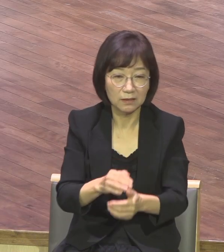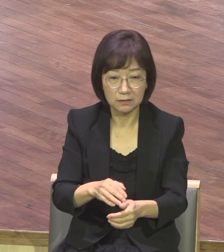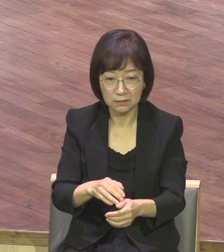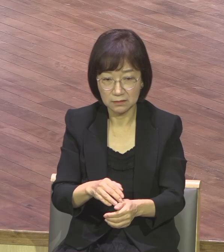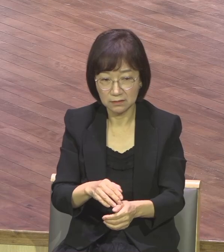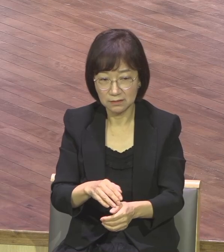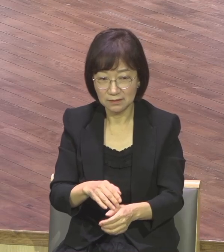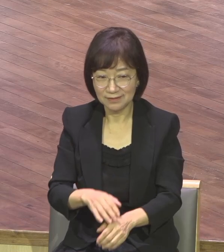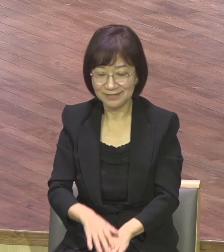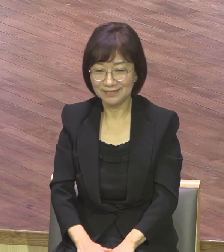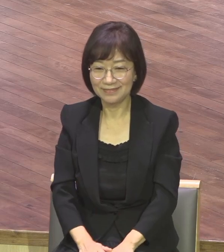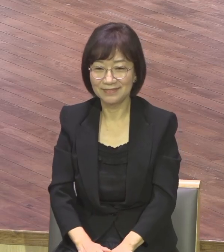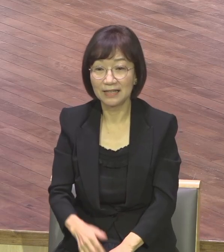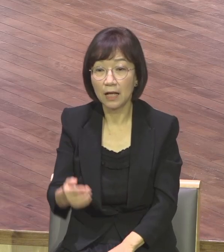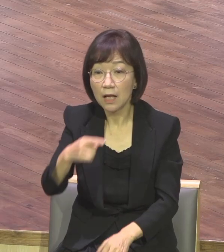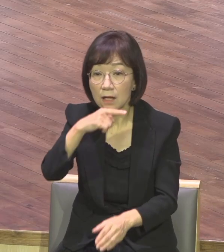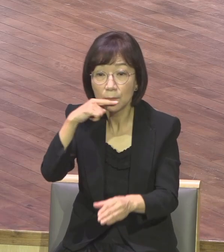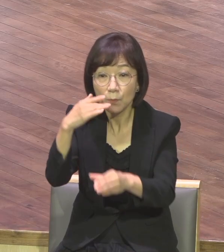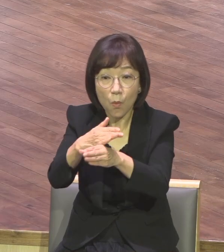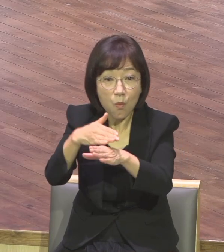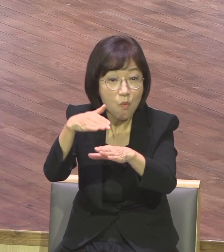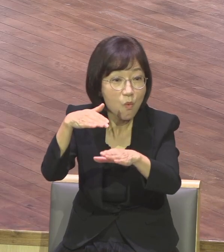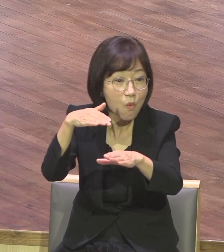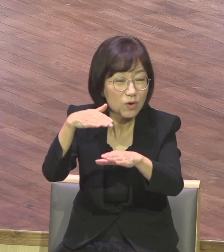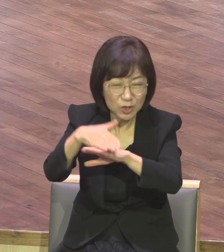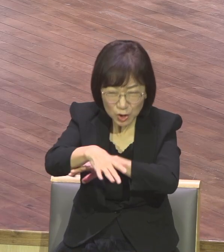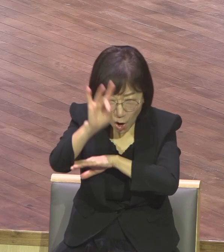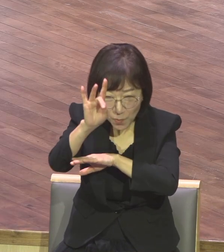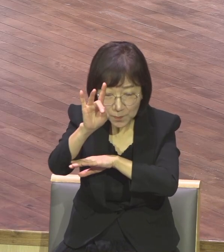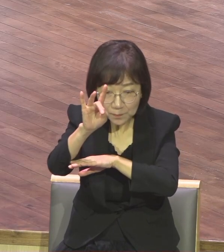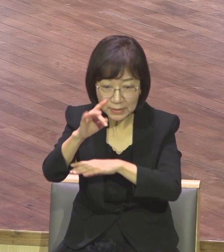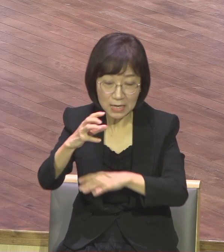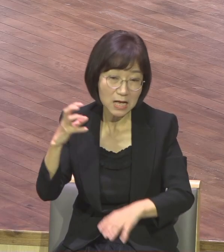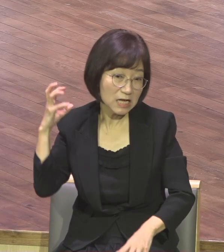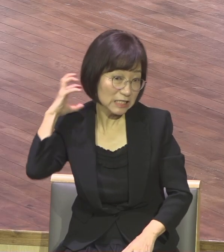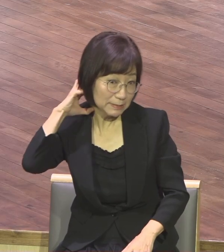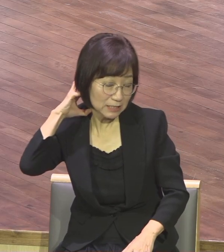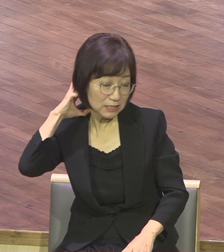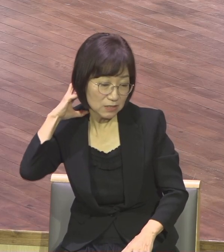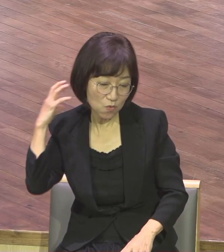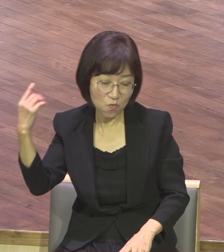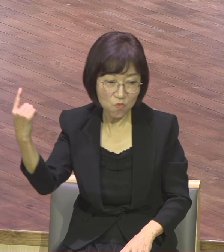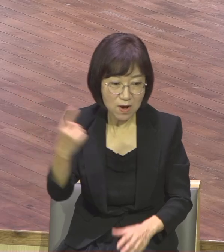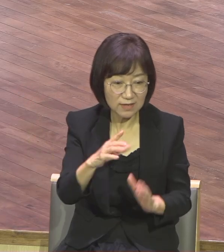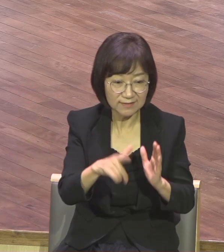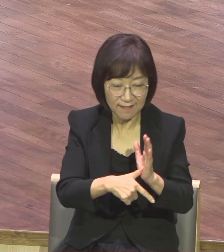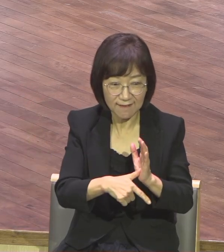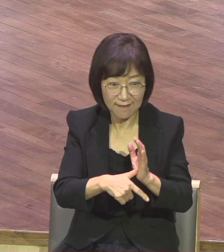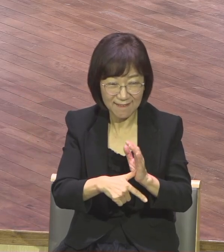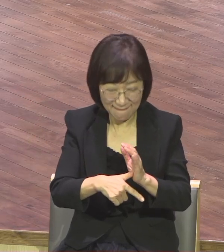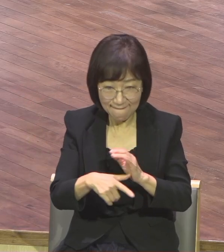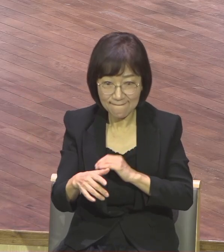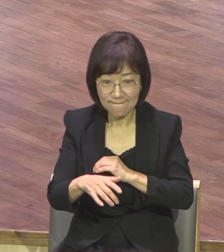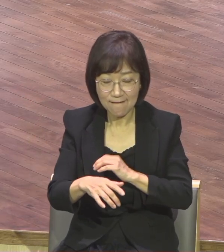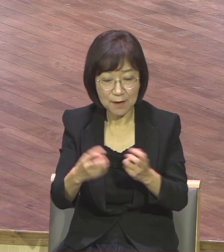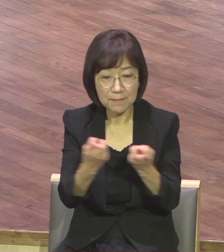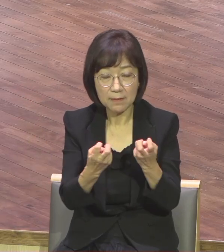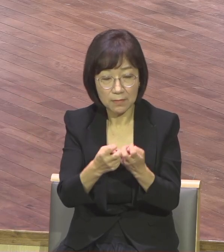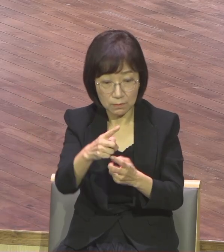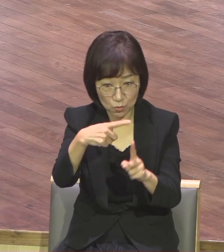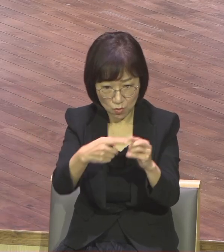때 김수인이 내려왔을 때 제일 먼저 교회 다 박살내버렸어요. 교회 가면 죽인다. 일제시대 때 교회 문 닫아라.